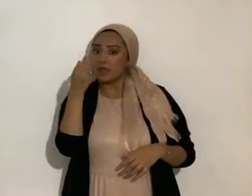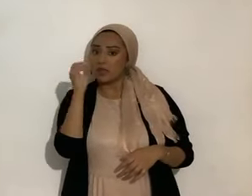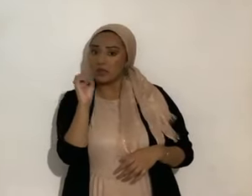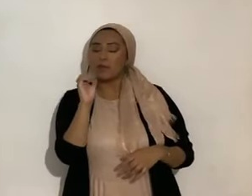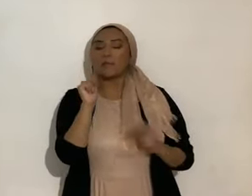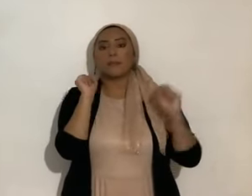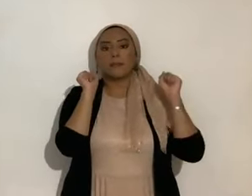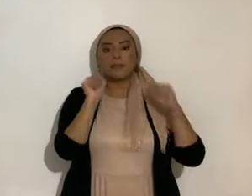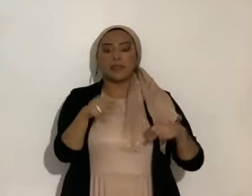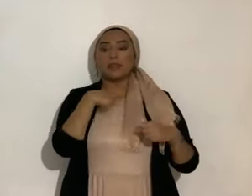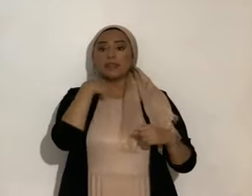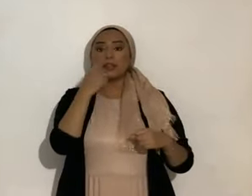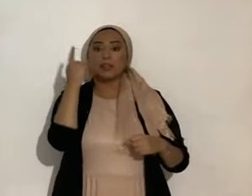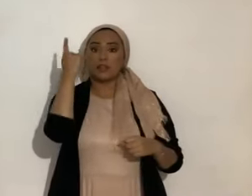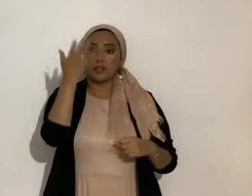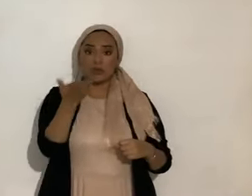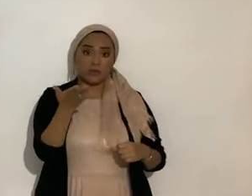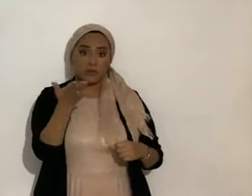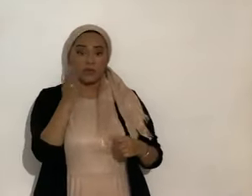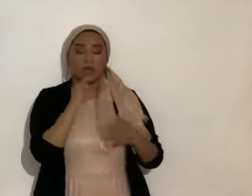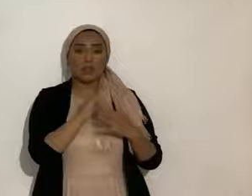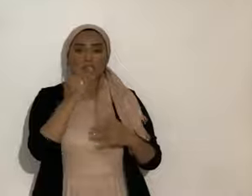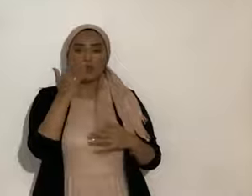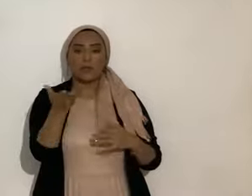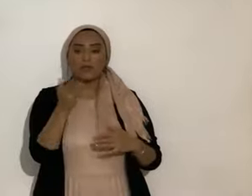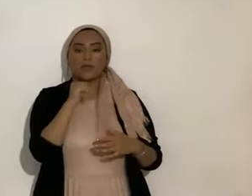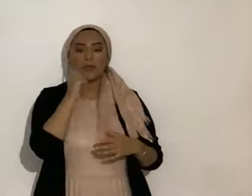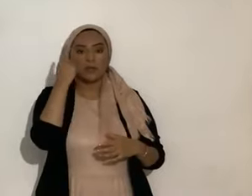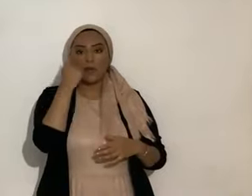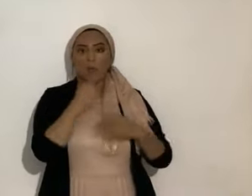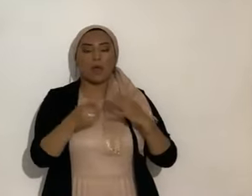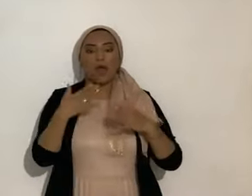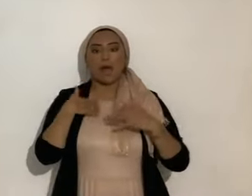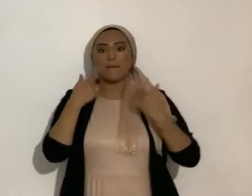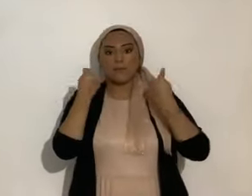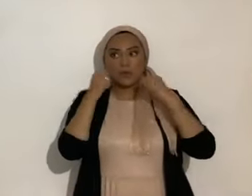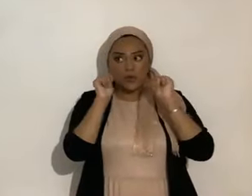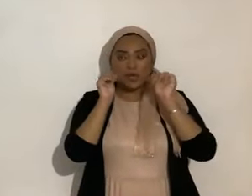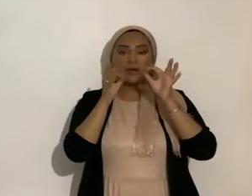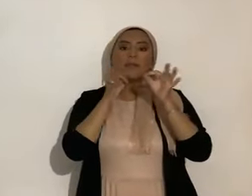te puede decir a ti que tú no puedes comprender lo que yo te estoy explicando.